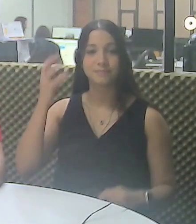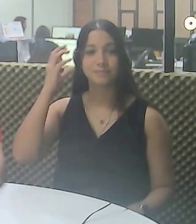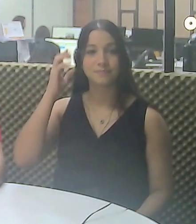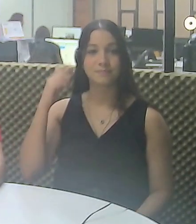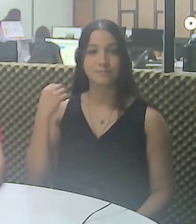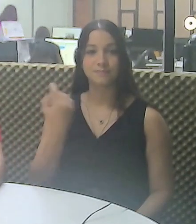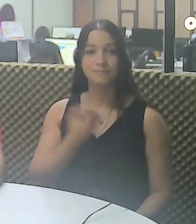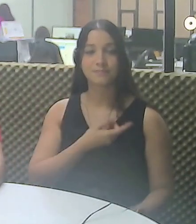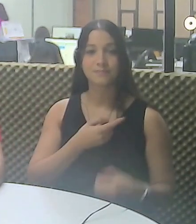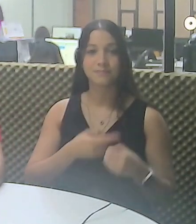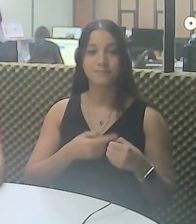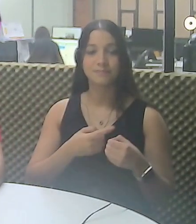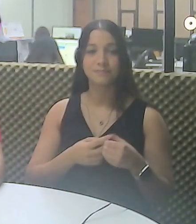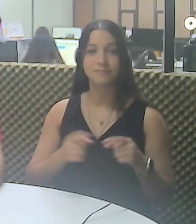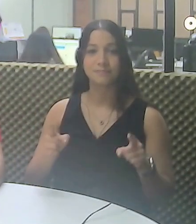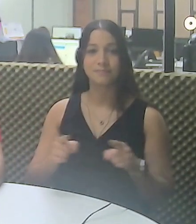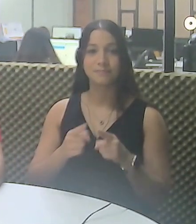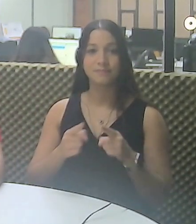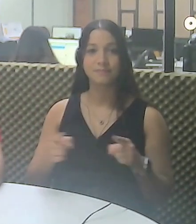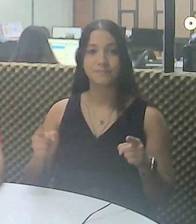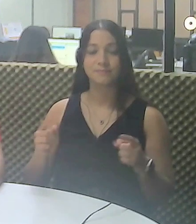Rádio Nossa Cidade.